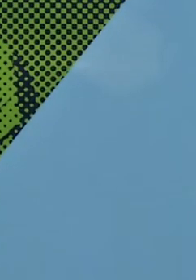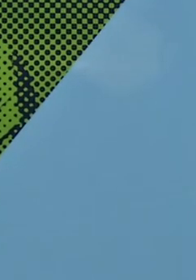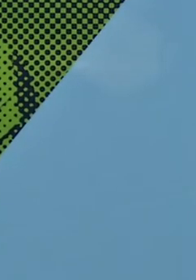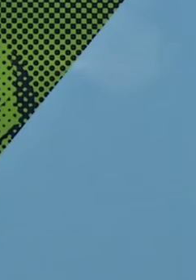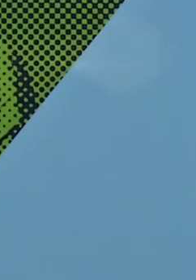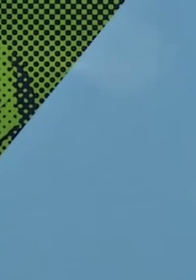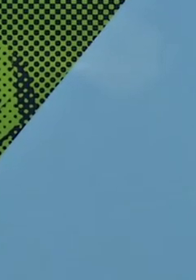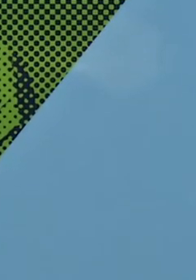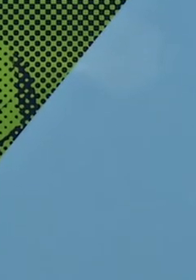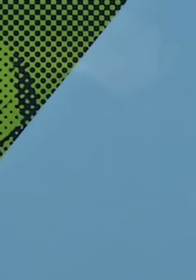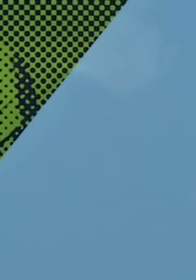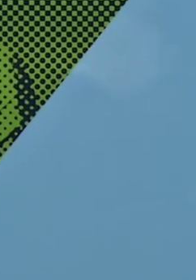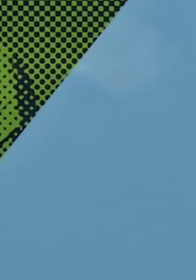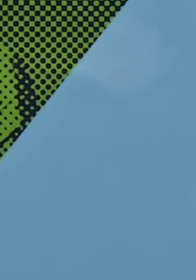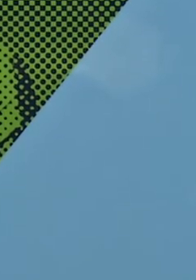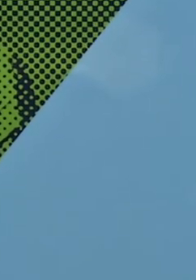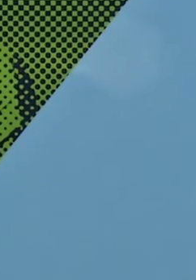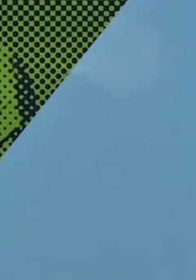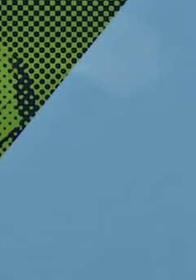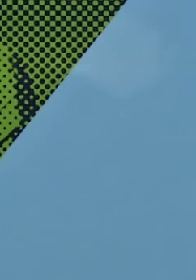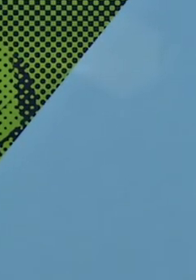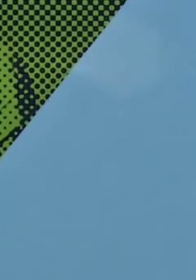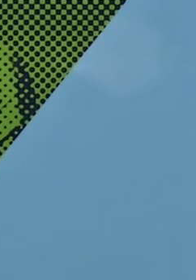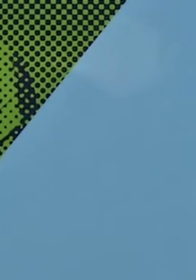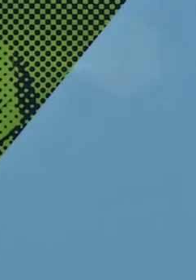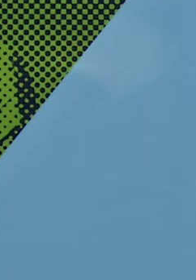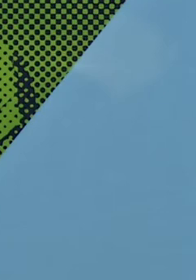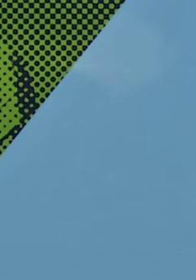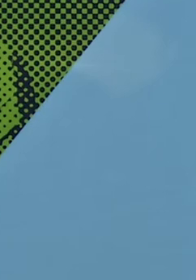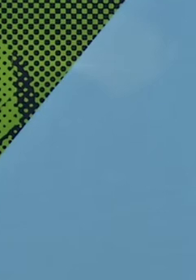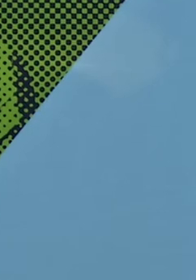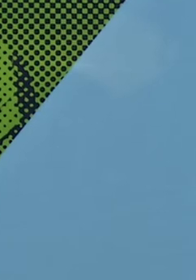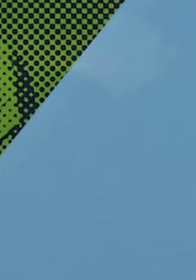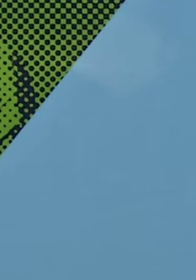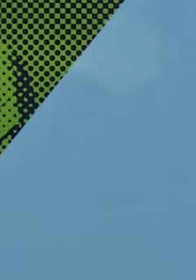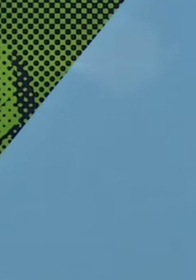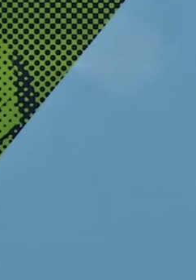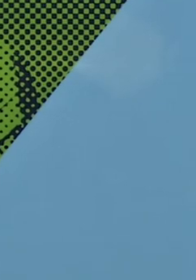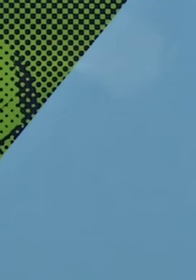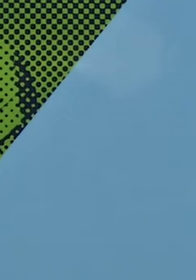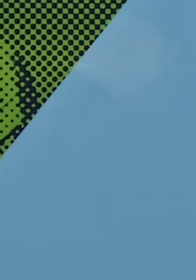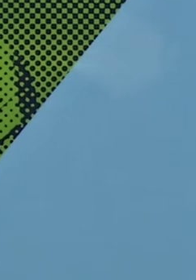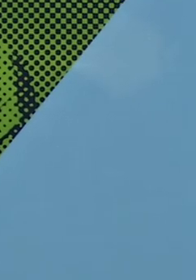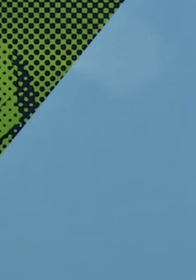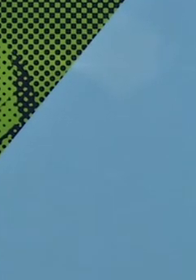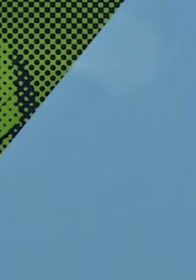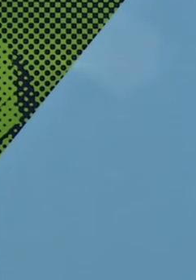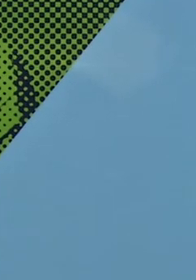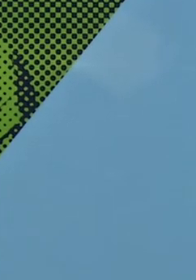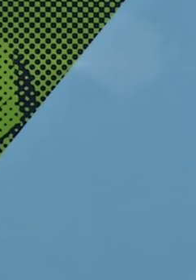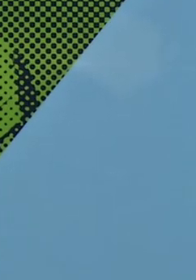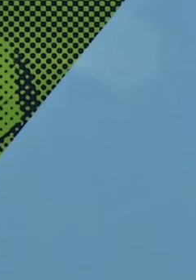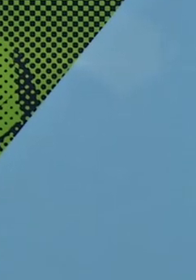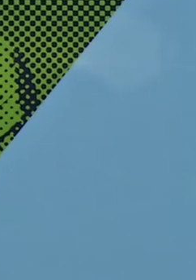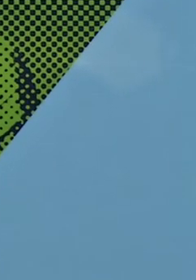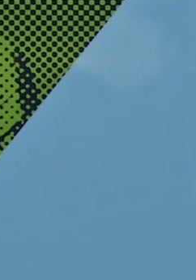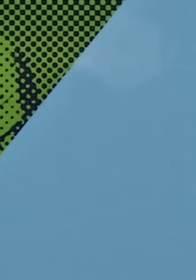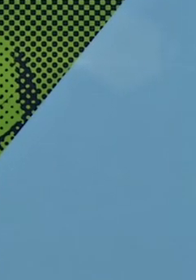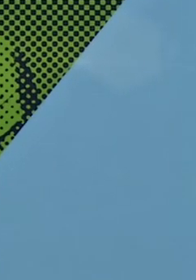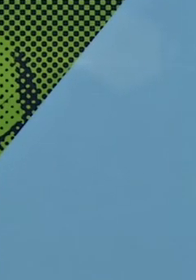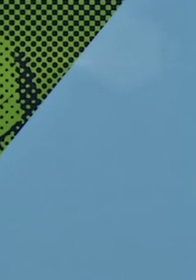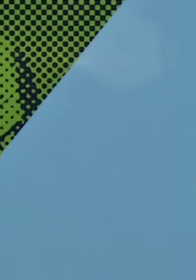Nej, jag skulle säga att vi är kanske lite mer anarkistiska när det kommer till struktur än man är både i Tyskland och Sverige. Men om man tittar på den diskussion